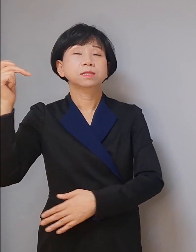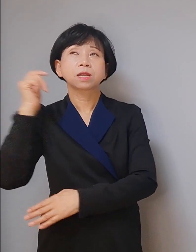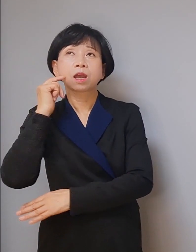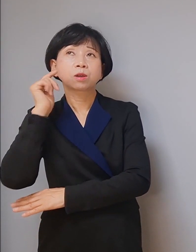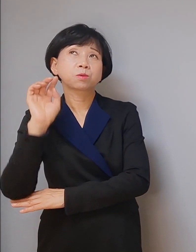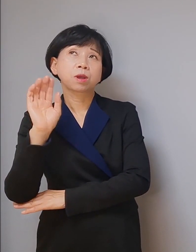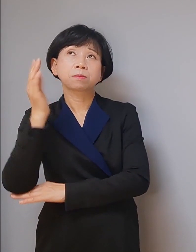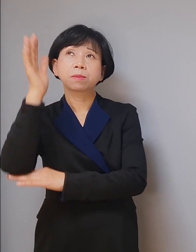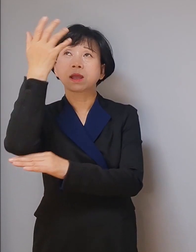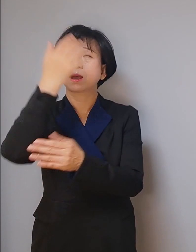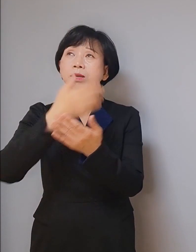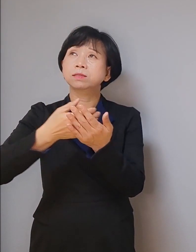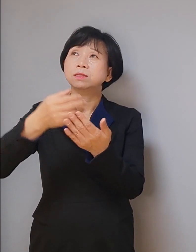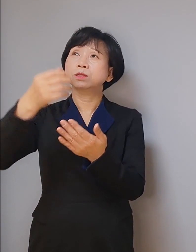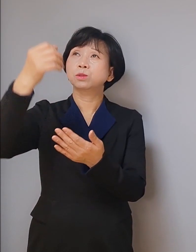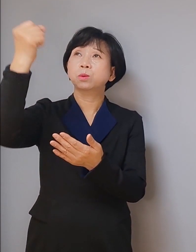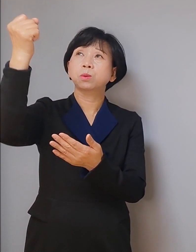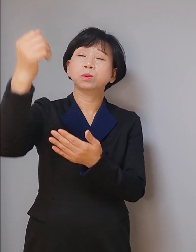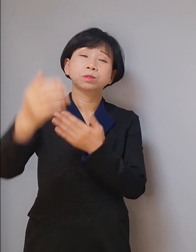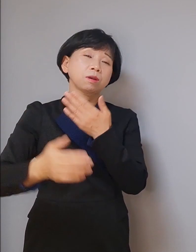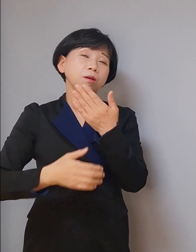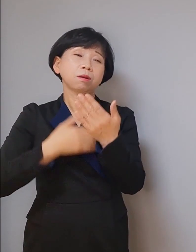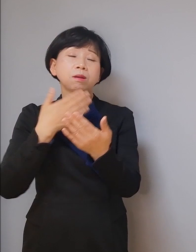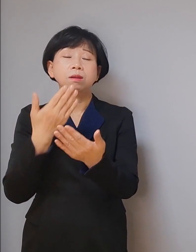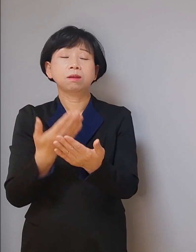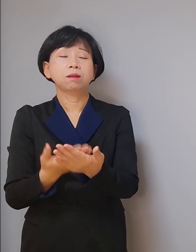큰 영광